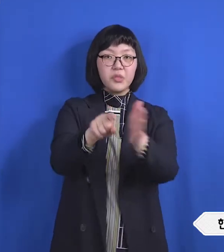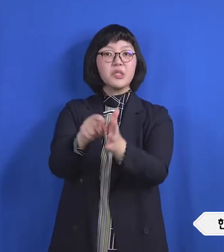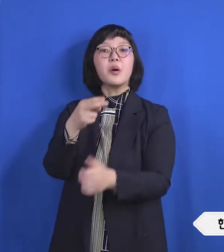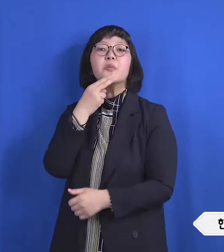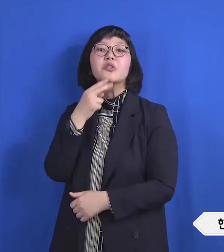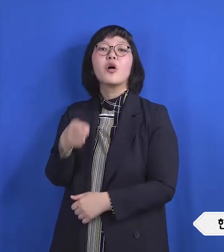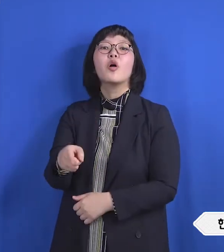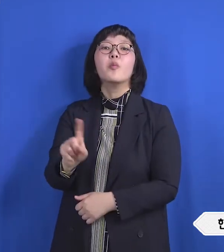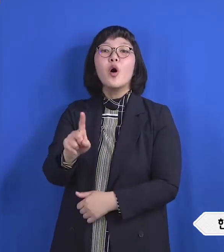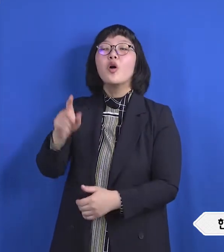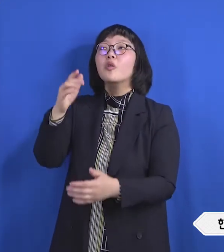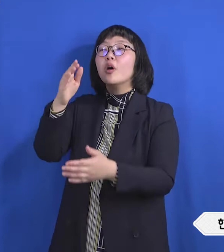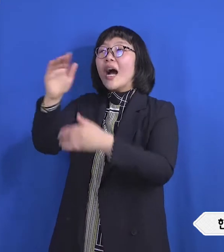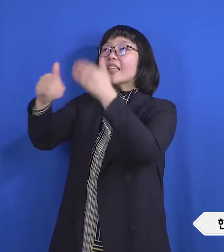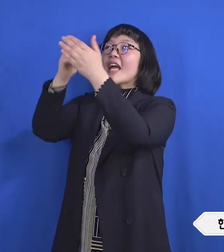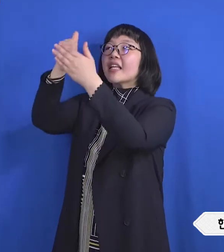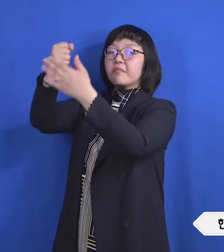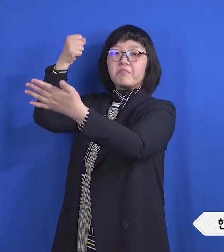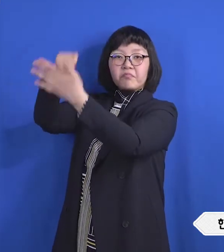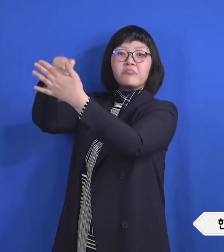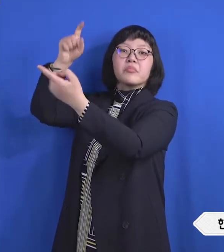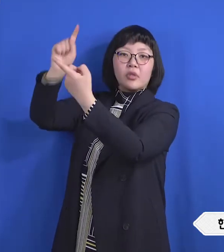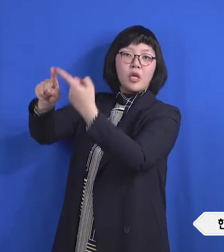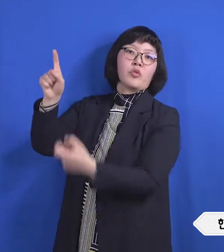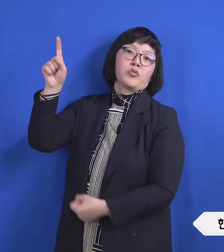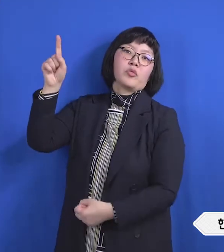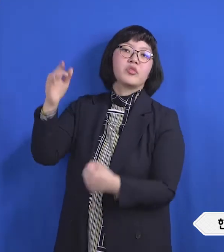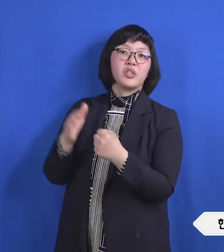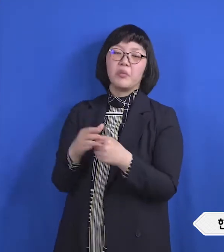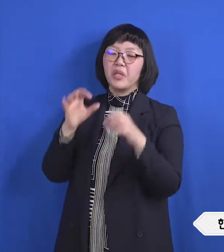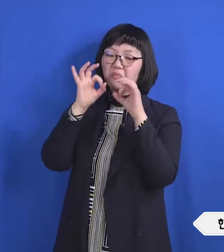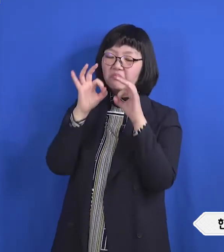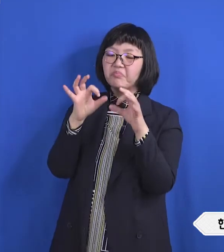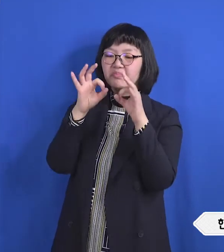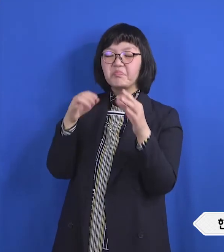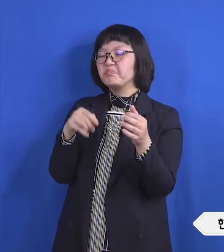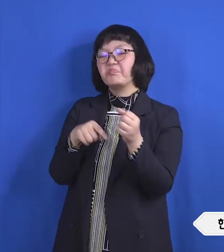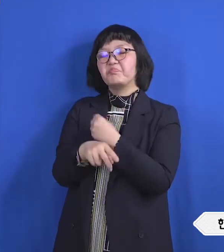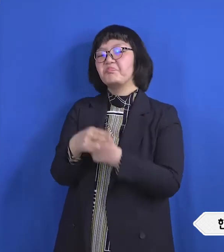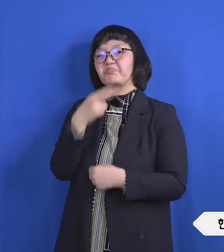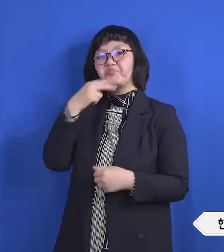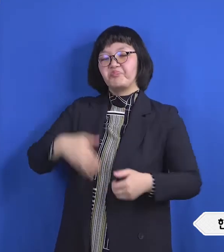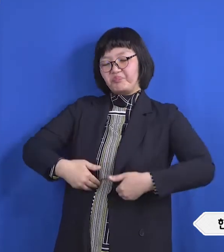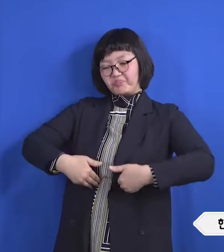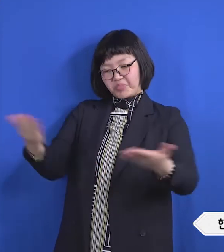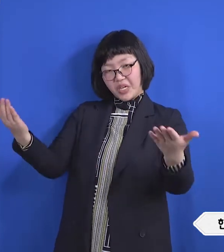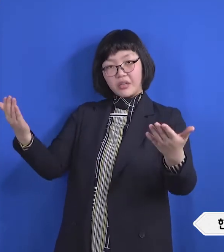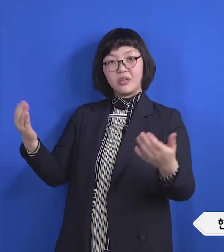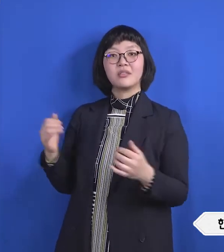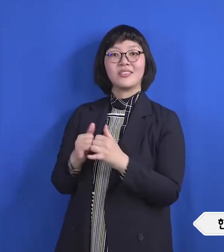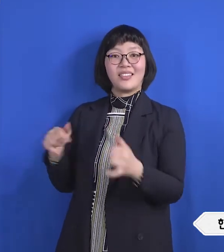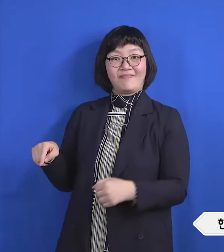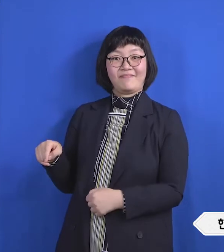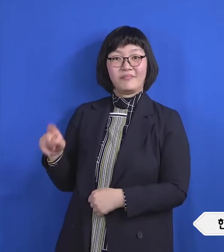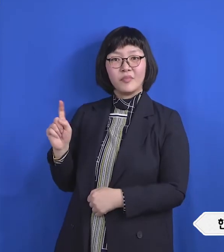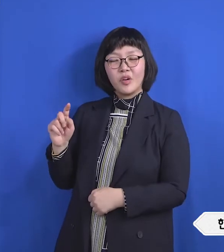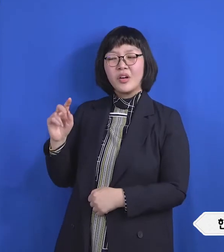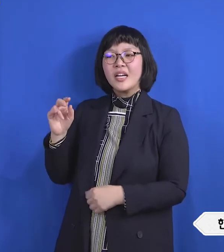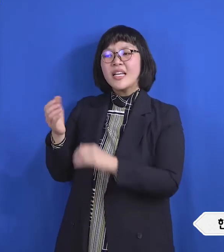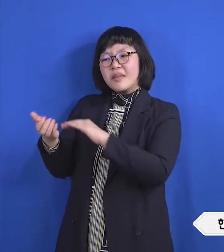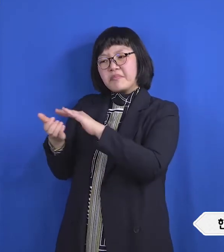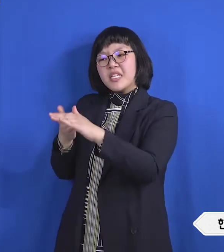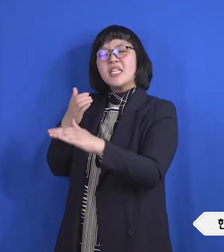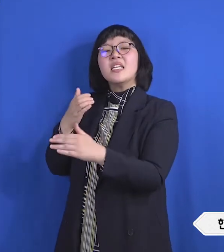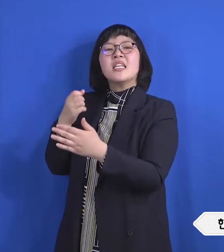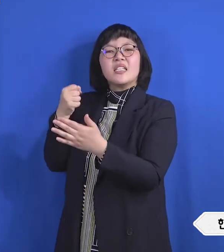없다라고 말하는 사람들이 있습니다. 아주 예정론이죠. 울트라 예정론. 너무 예정론을 완전히 잘못 생각하면 그렇게